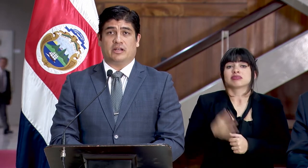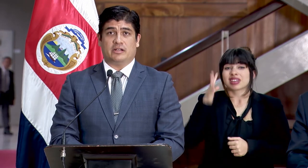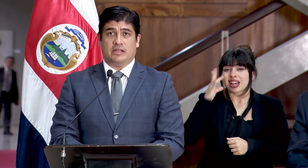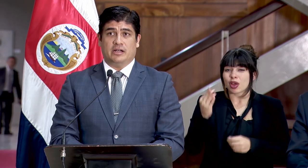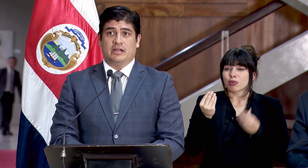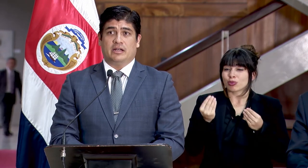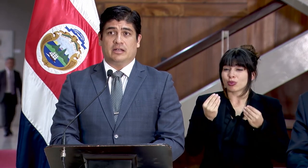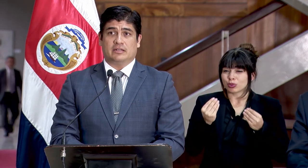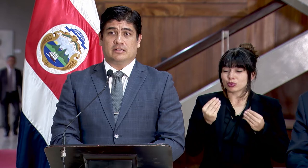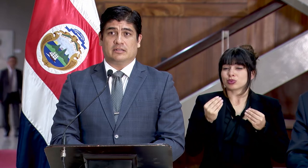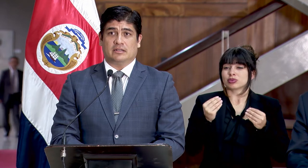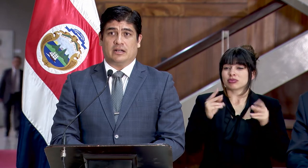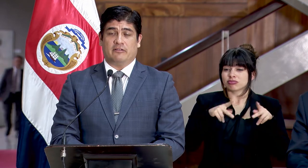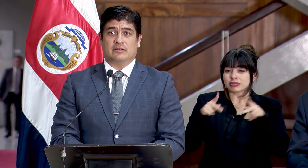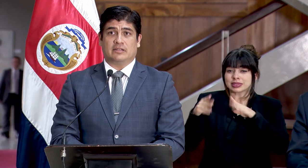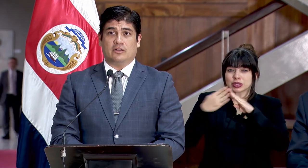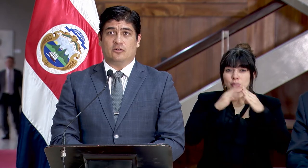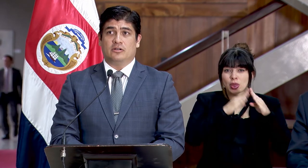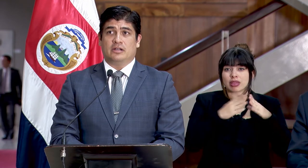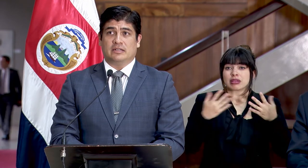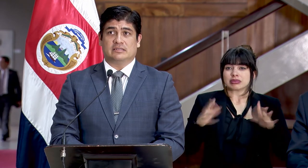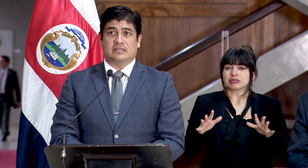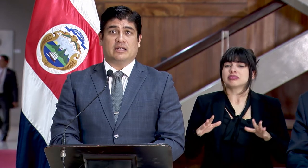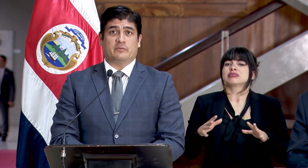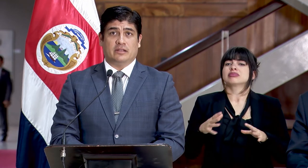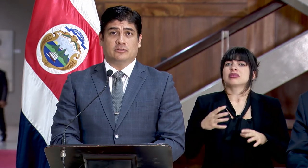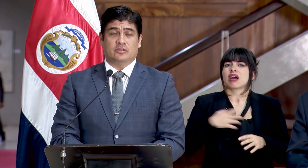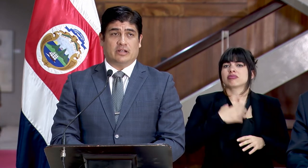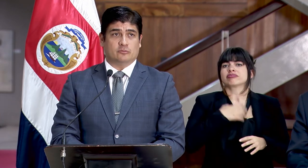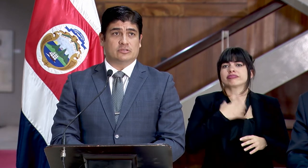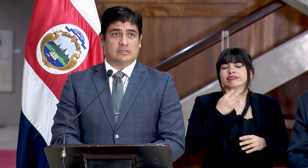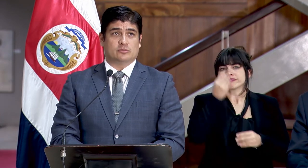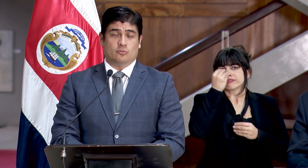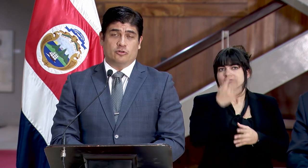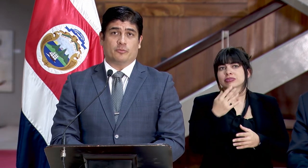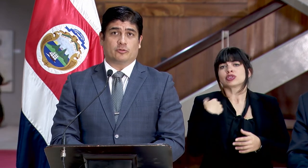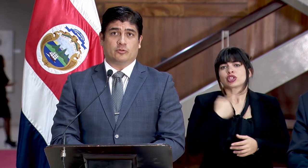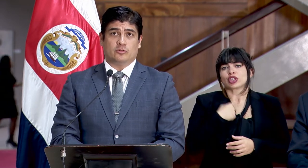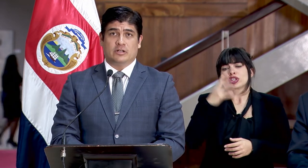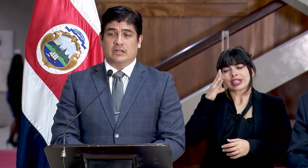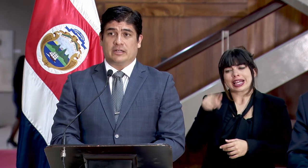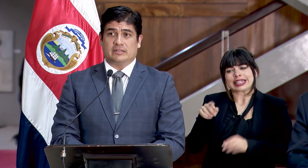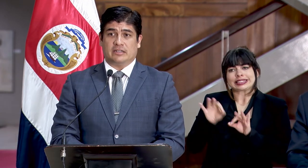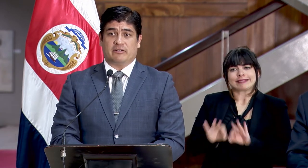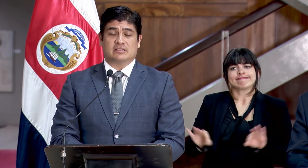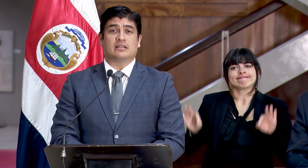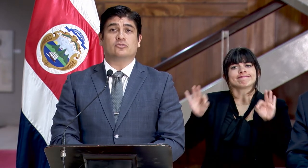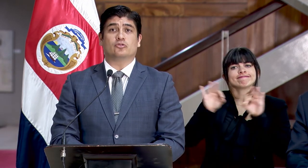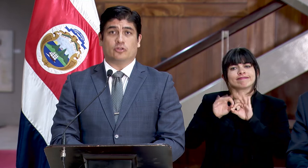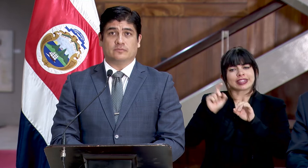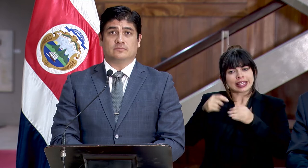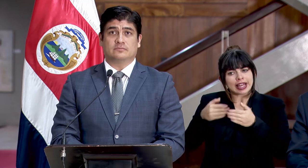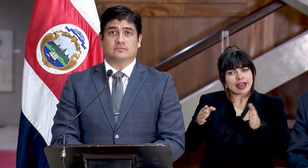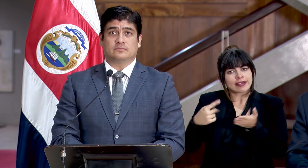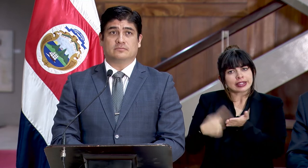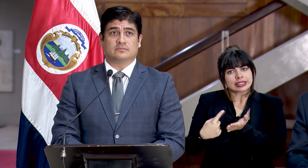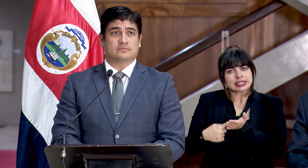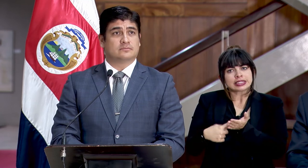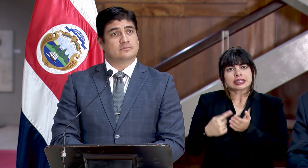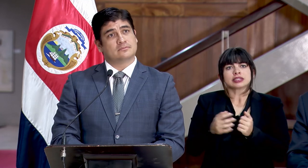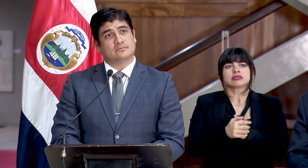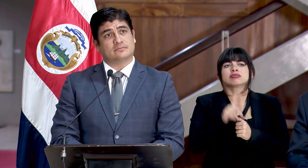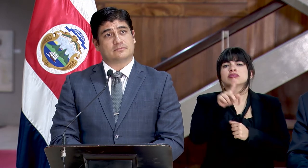de la ciudadanía ha levantado ese señalamiento y creemos que es muy oportuno que se abra esa discusión. ¿En qué